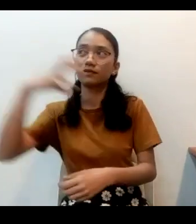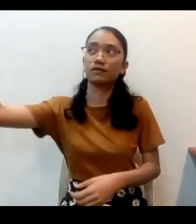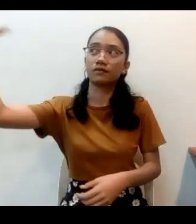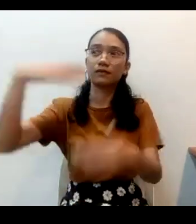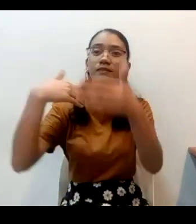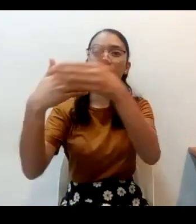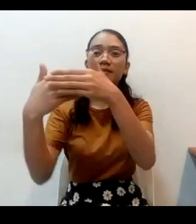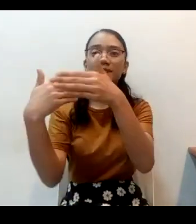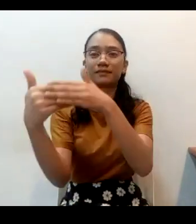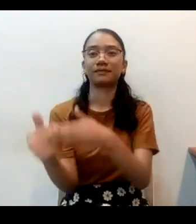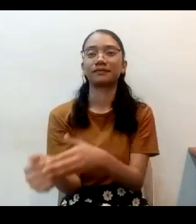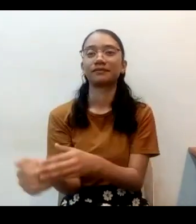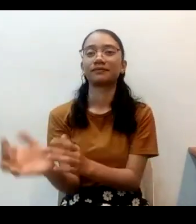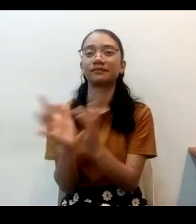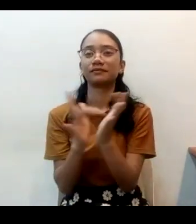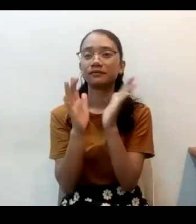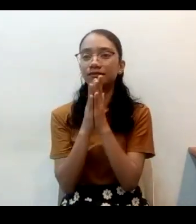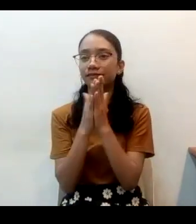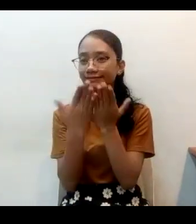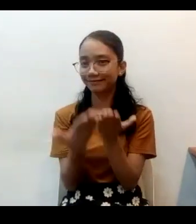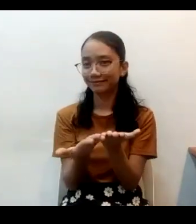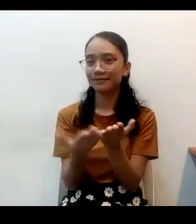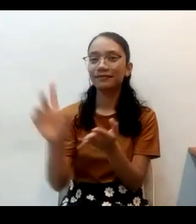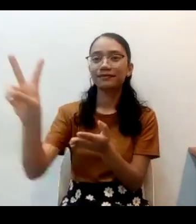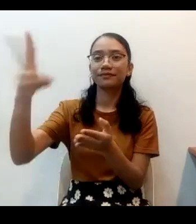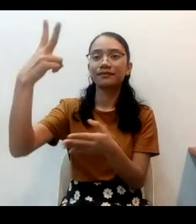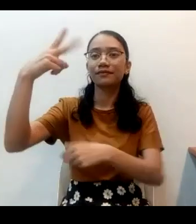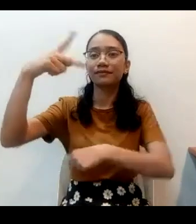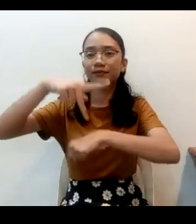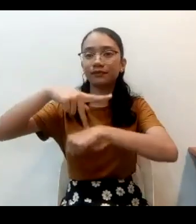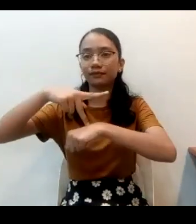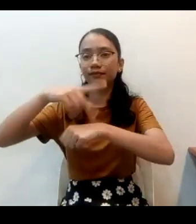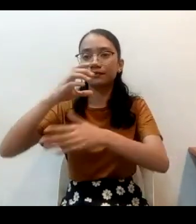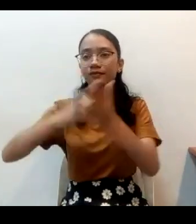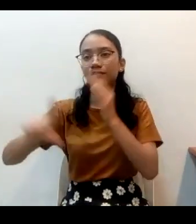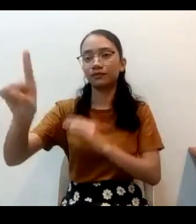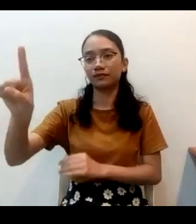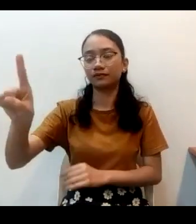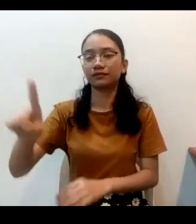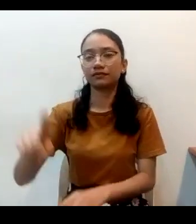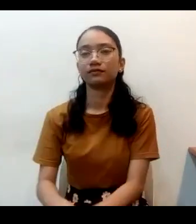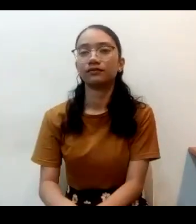2 Peter chapter 1. Tignan po natin sa 2 Pedro, kapitulong 1.